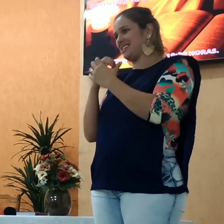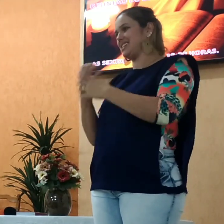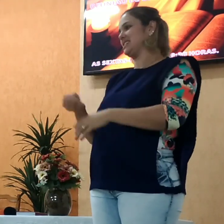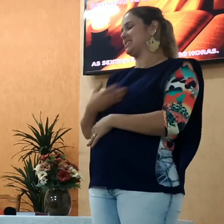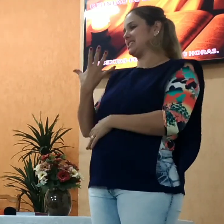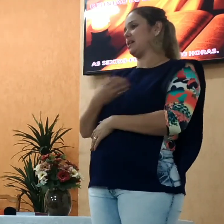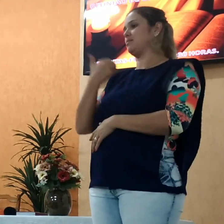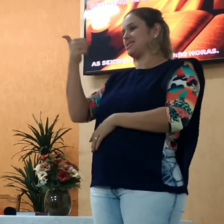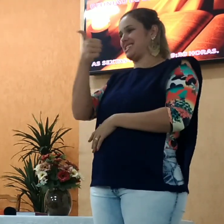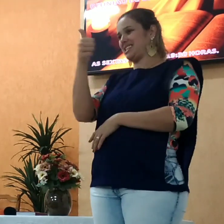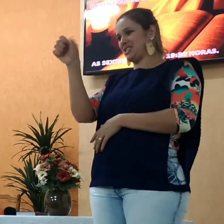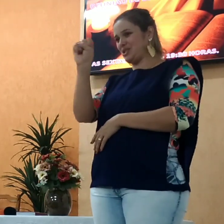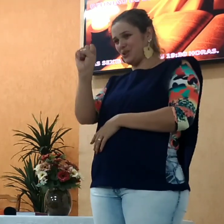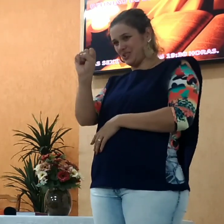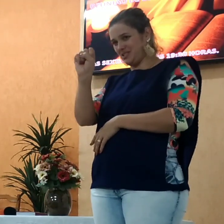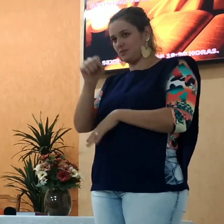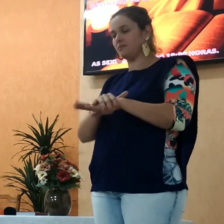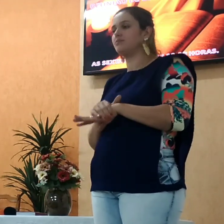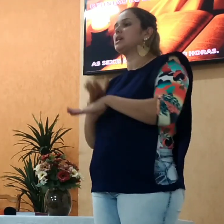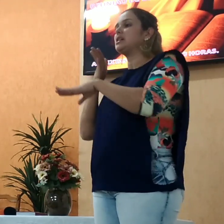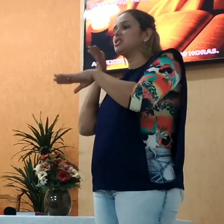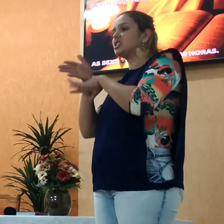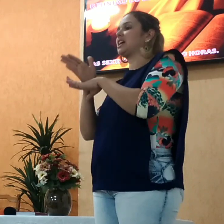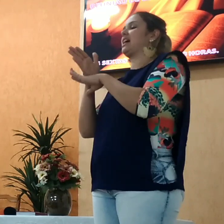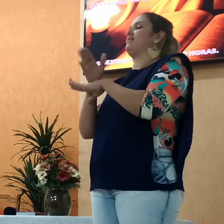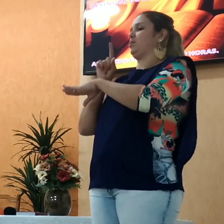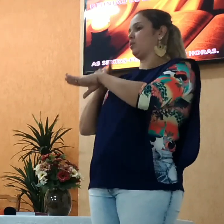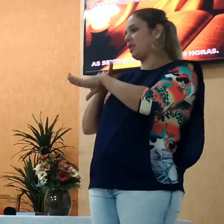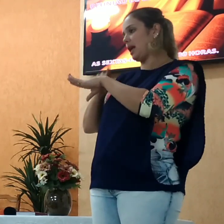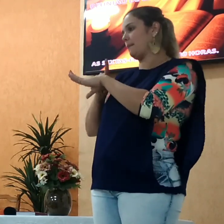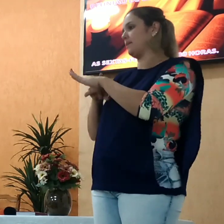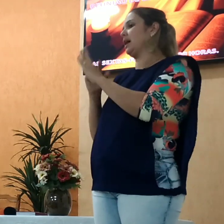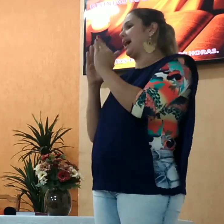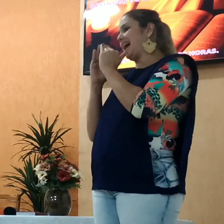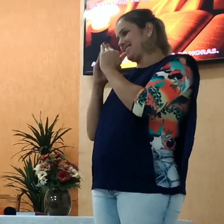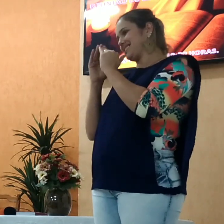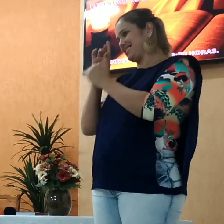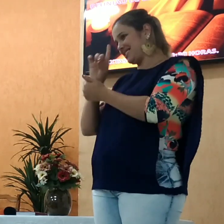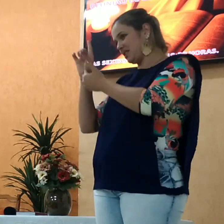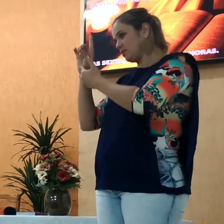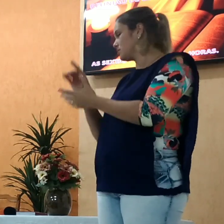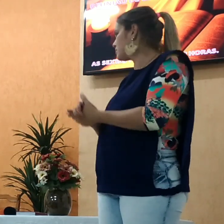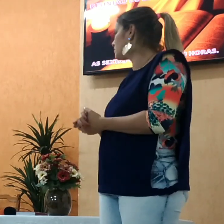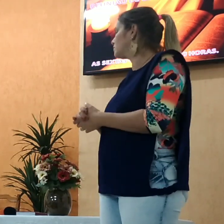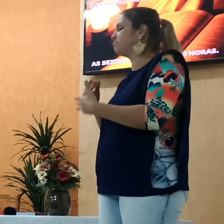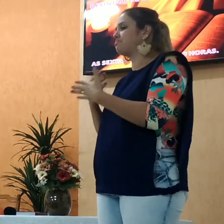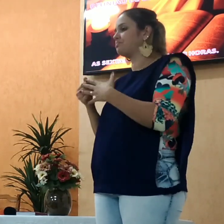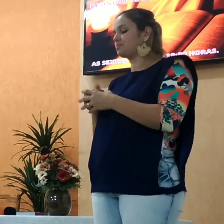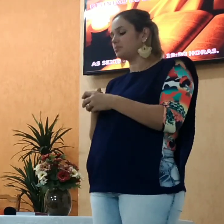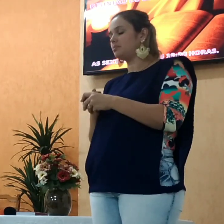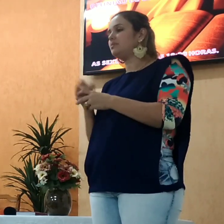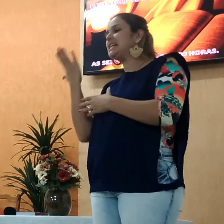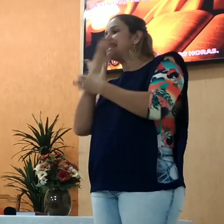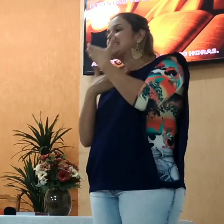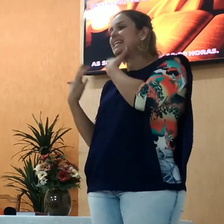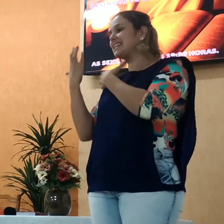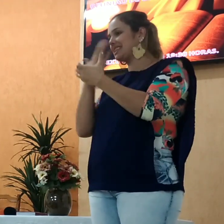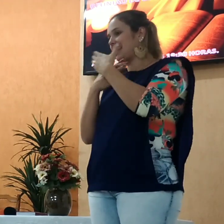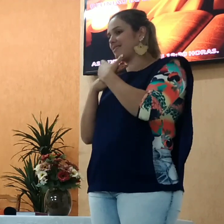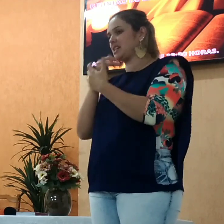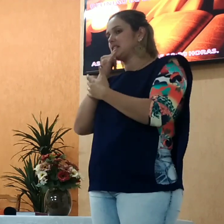eles chegavam no templo, na casa de Deus, na casa de oração, vamos dizer assim, lá no pátio, lá fora, eles cantavam a